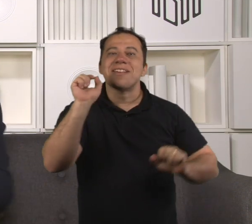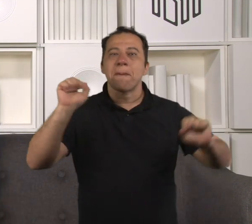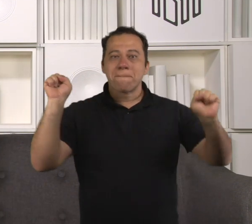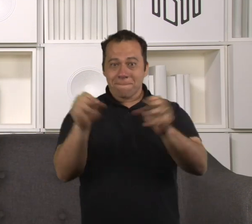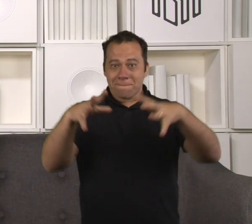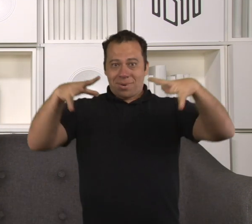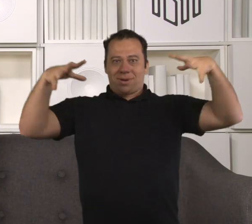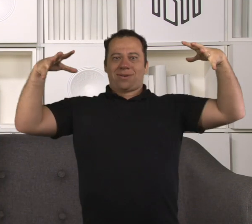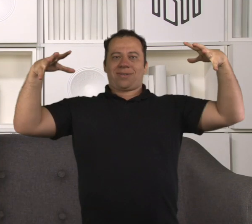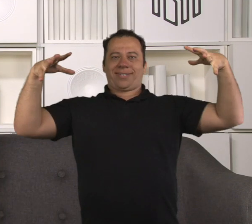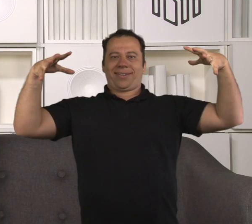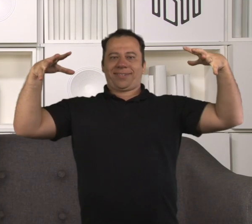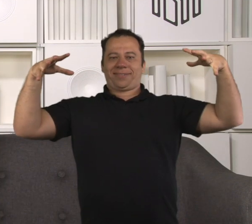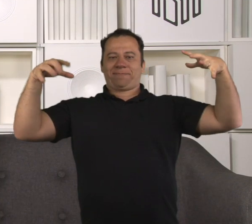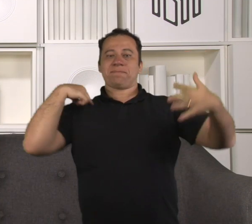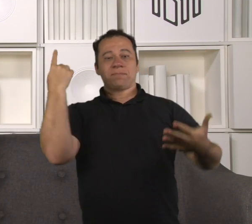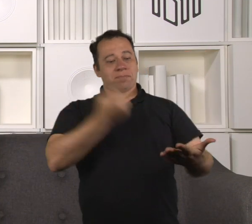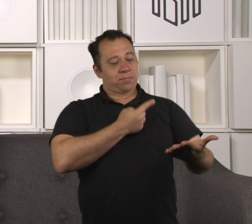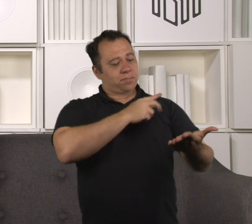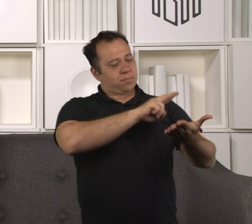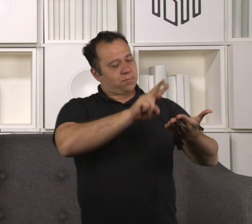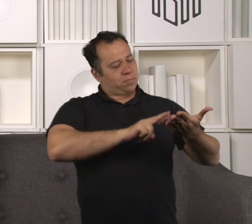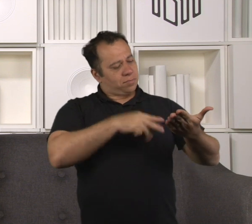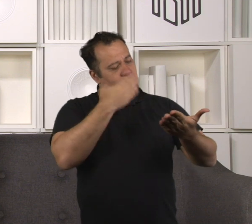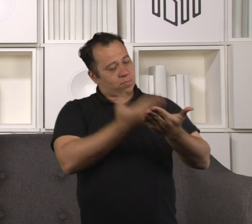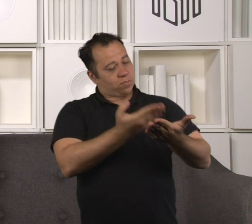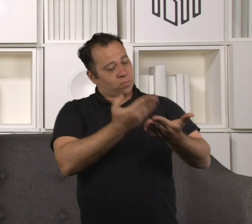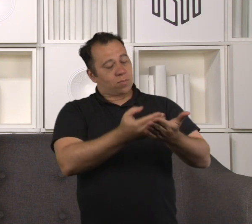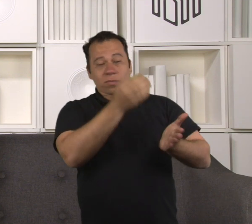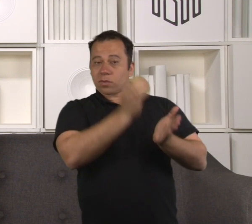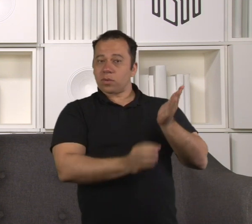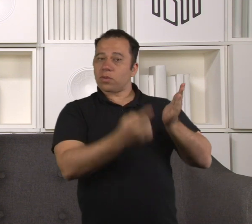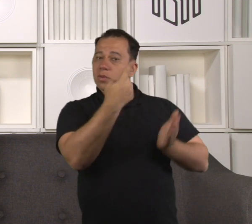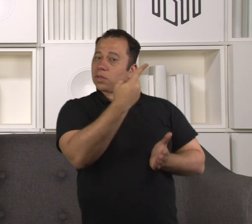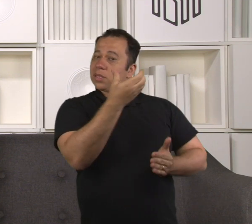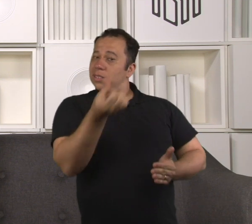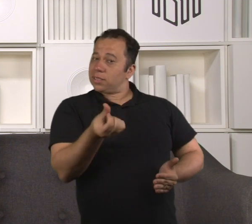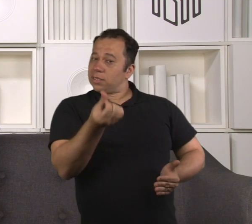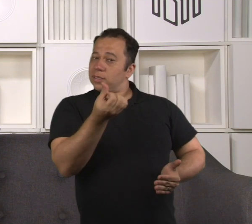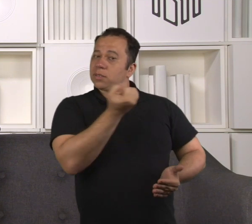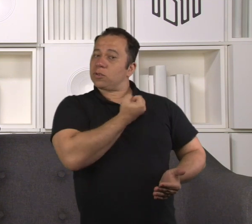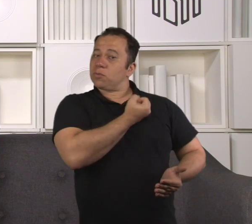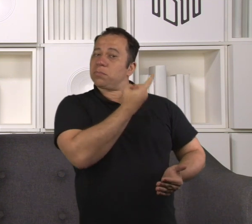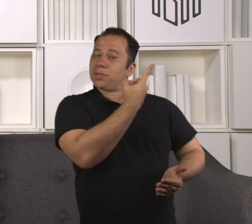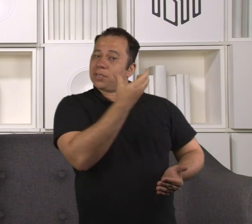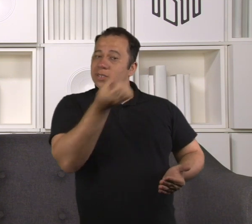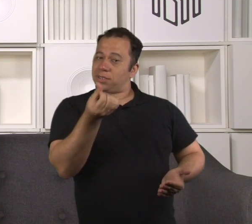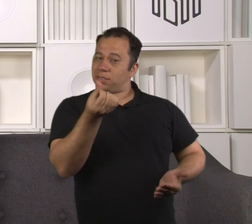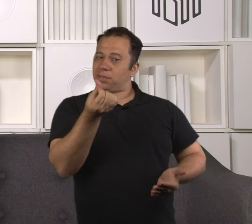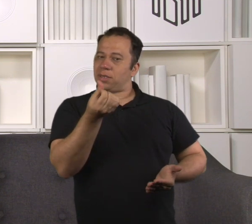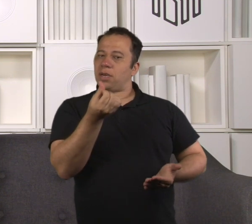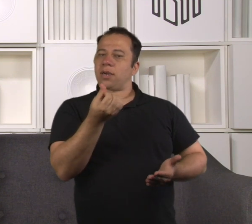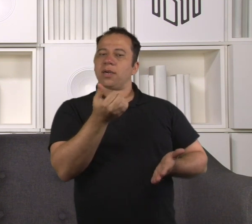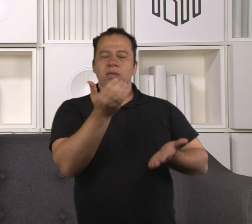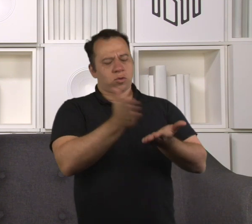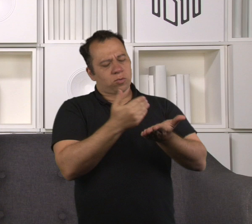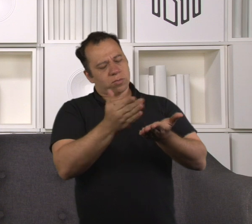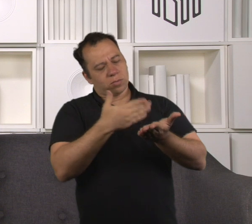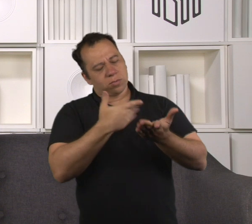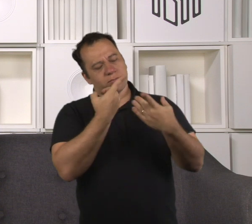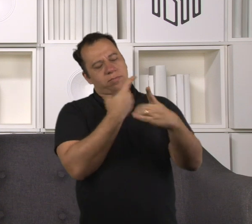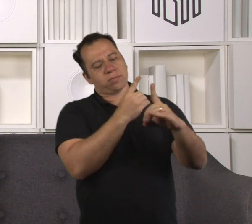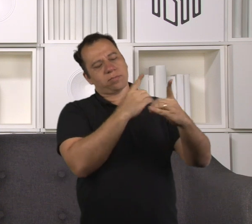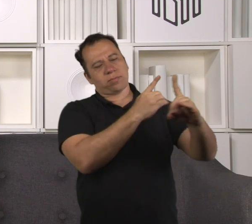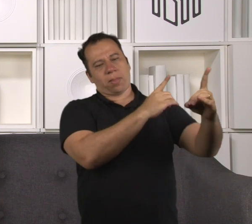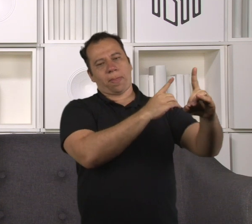Nós estamos aqui no capítulo 16 do livro, o Talmidim 52. O